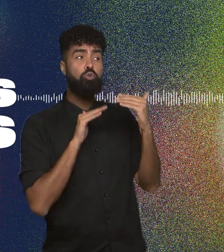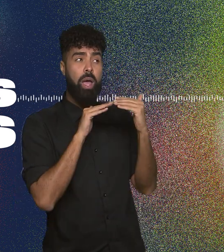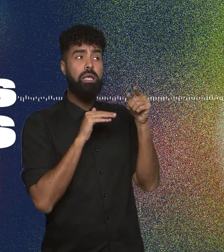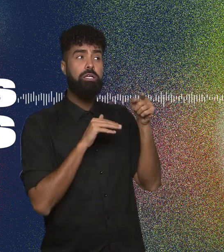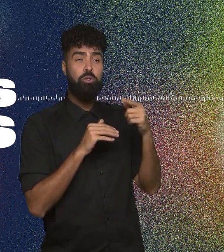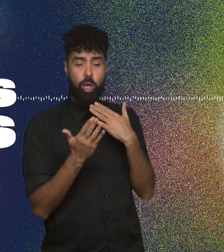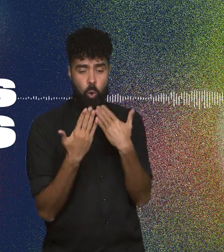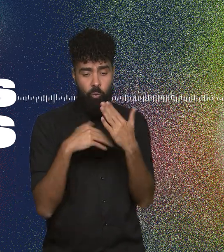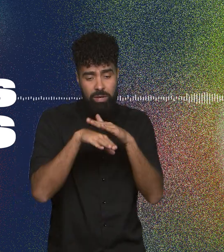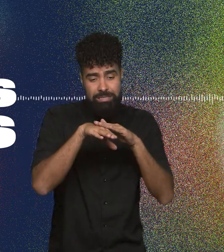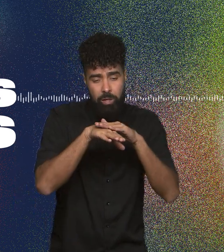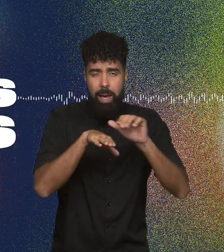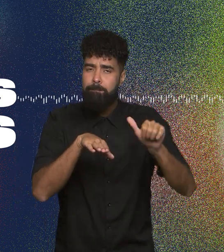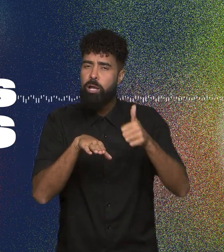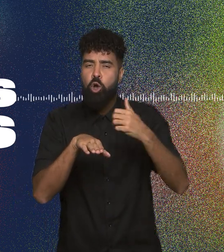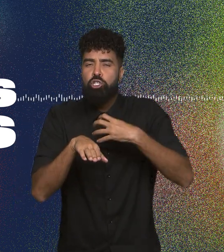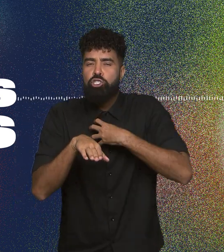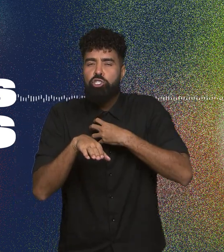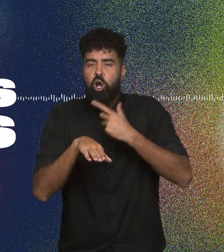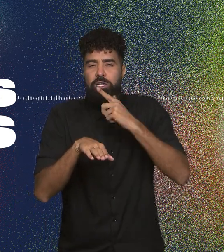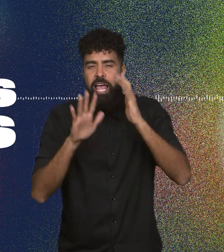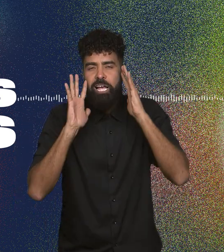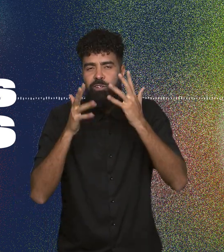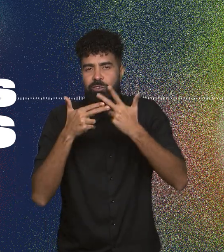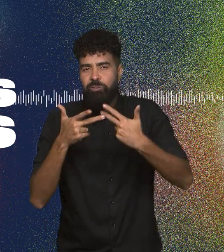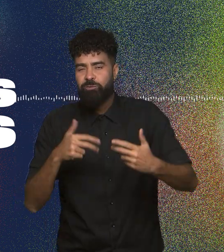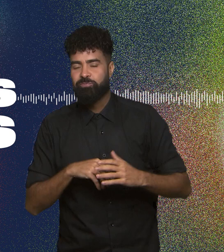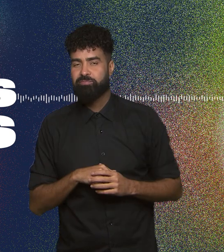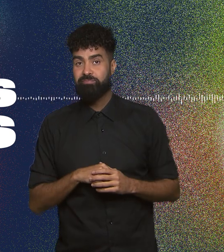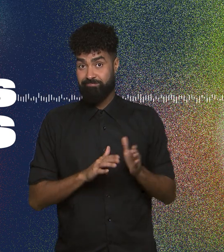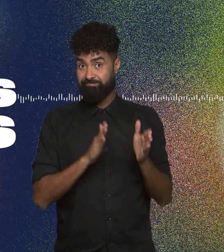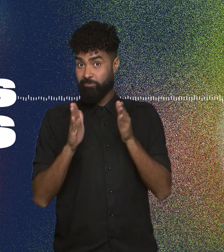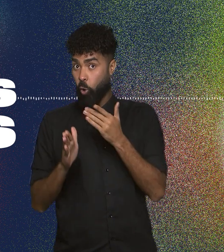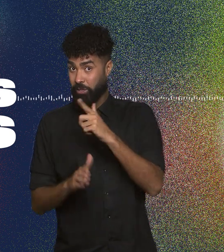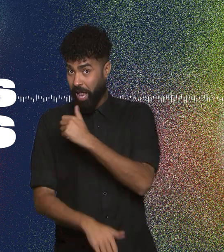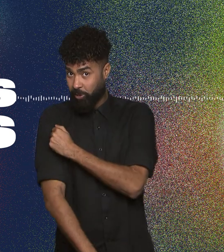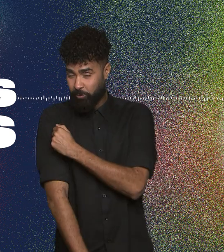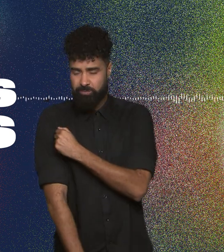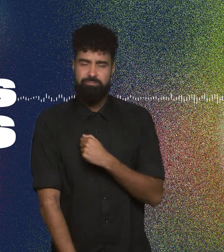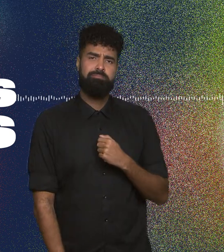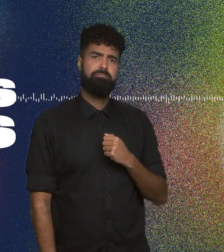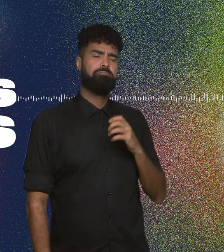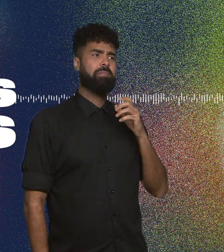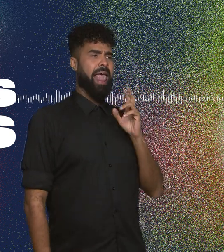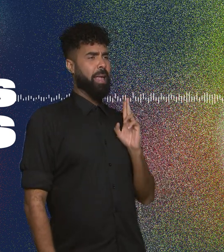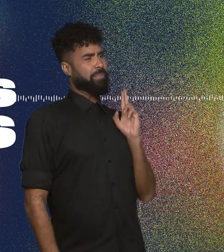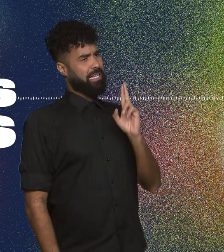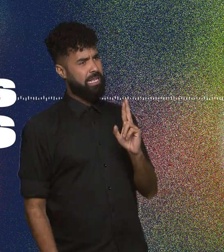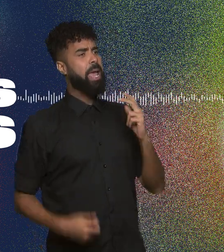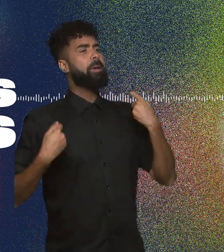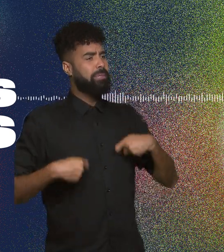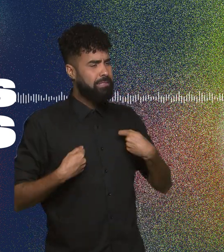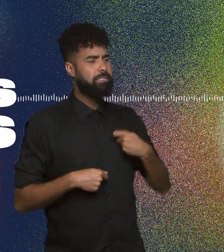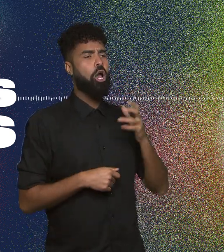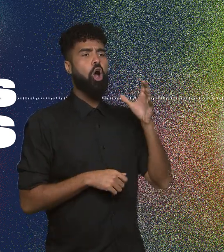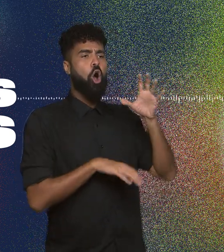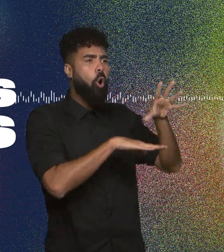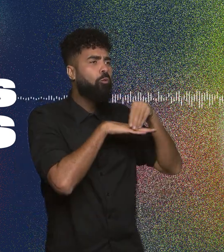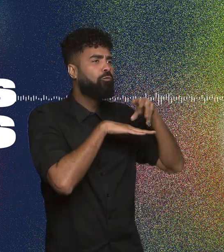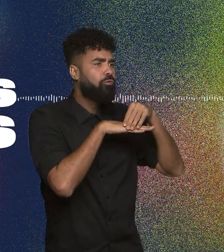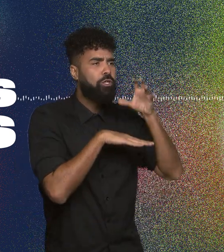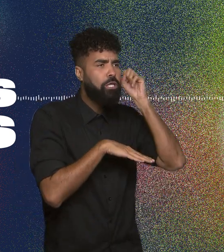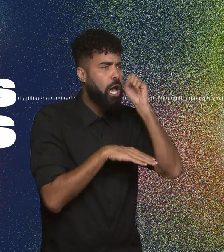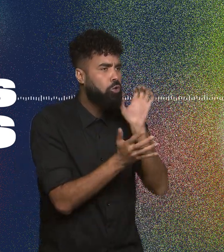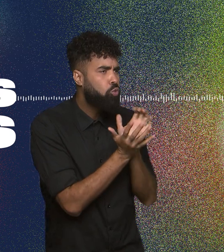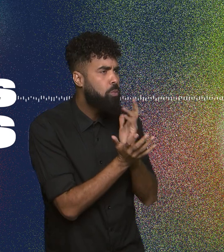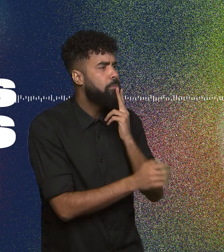se resolver as coisas. Pra você ser representante, você tem que ouvir as turmas em qualquer coisa, ajudar um